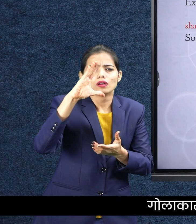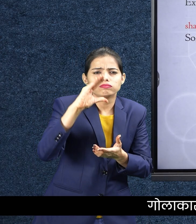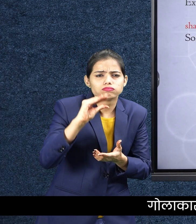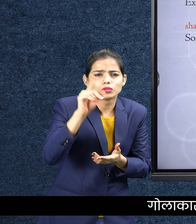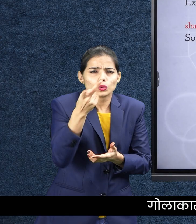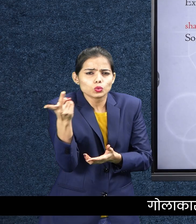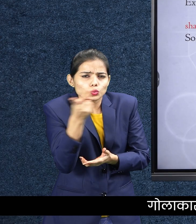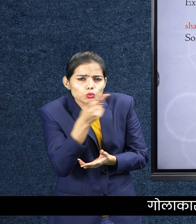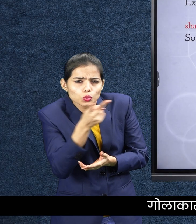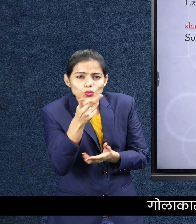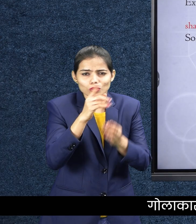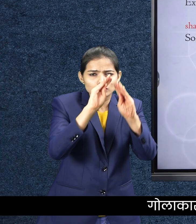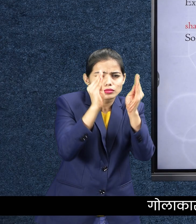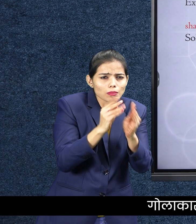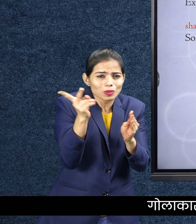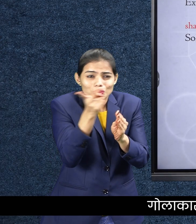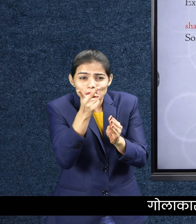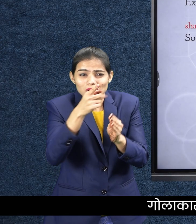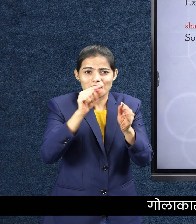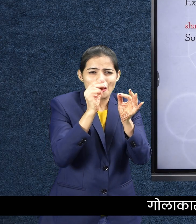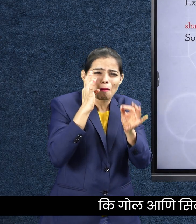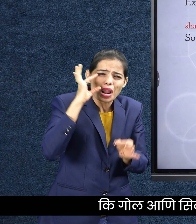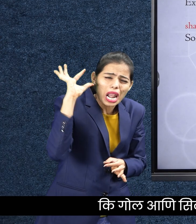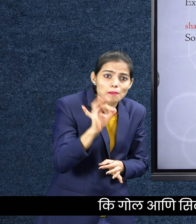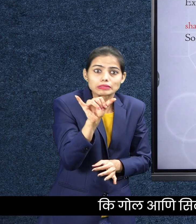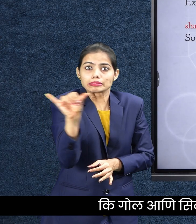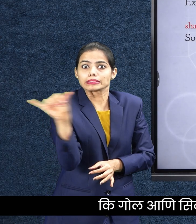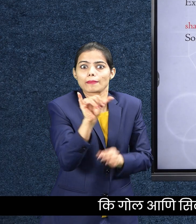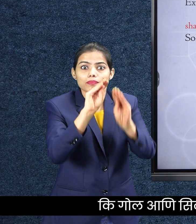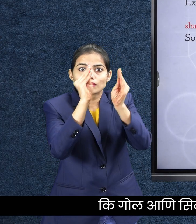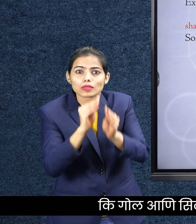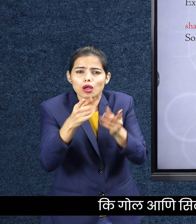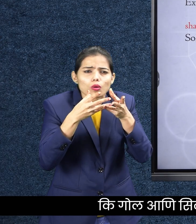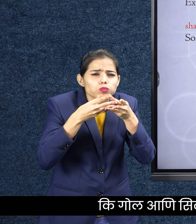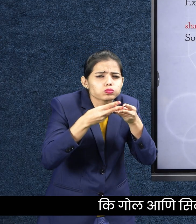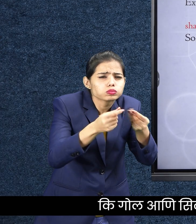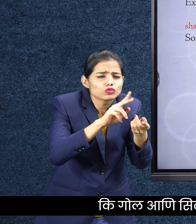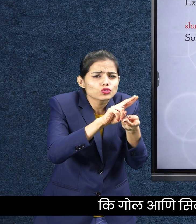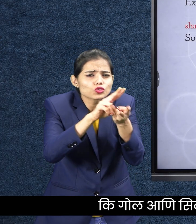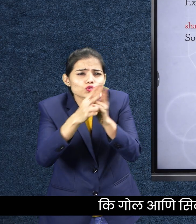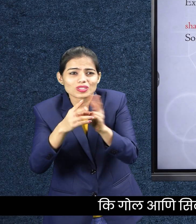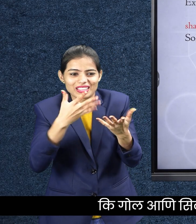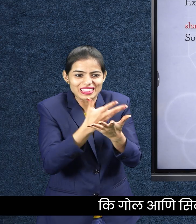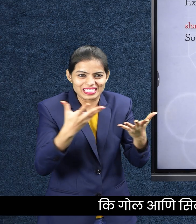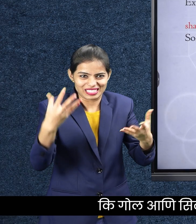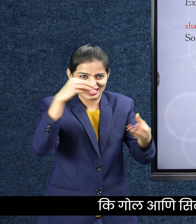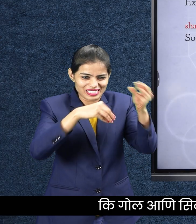गोलाकार वितळून सिलेंडरमध्ये टाकला की गोल आणि सिलेंडर या दोन्हींचे आकारमान सारखेच राहते.